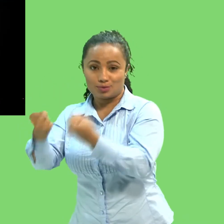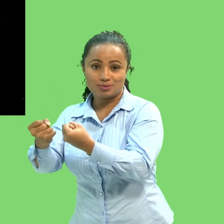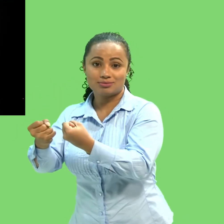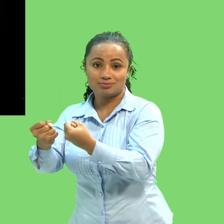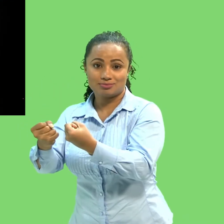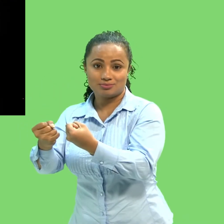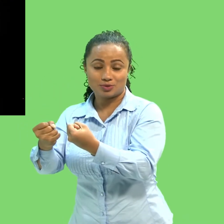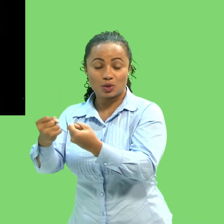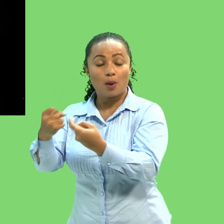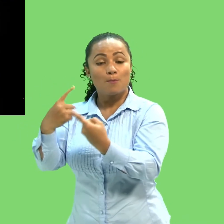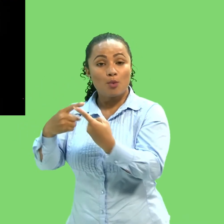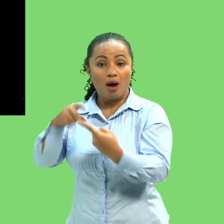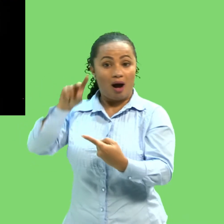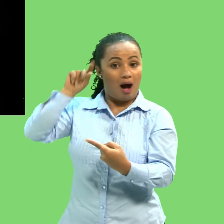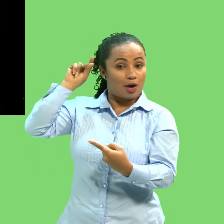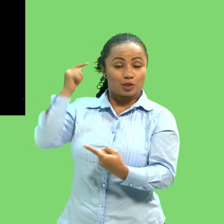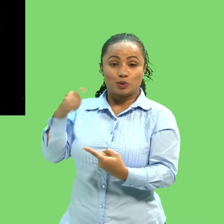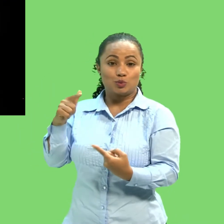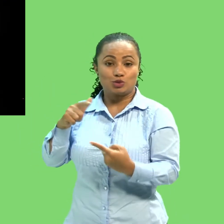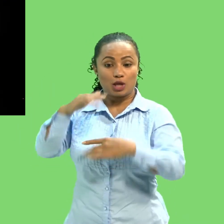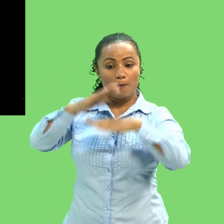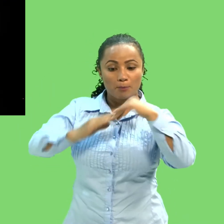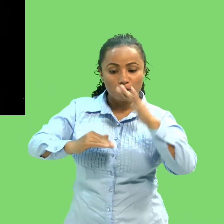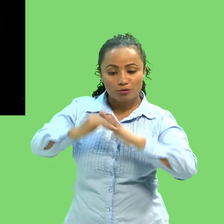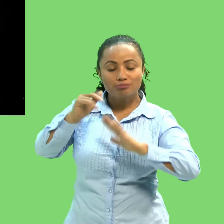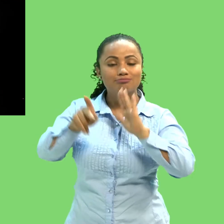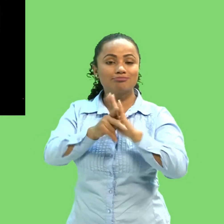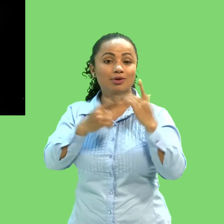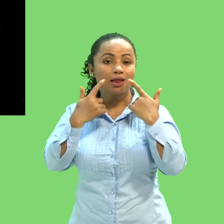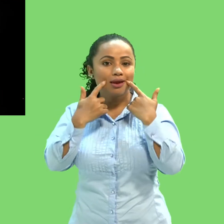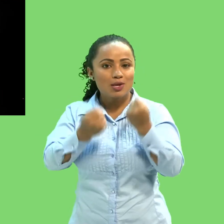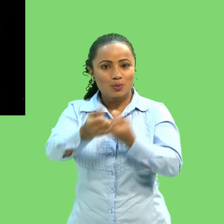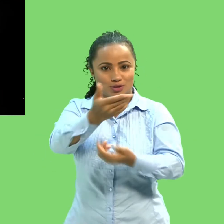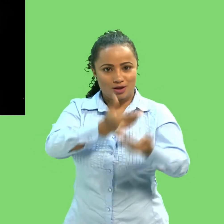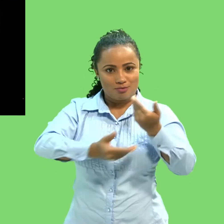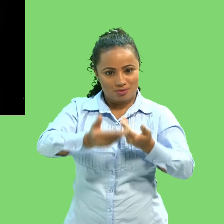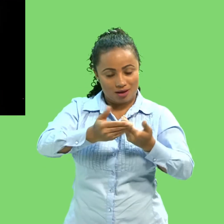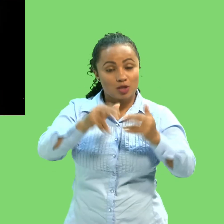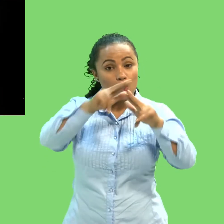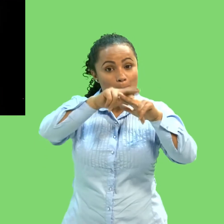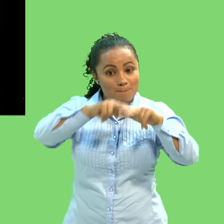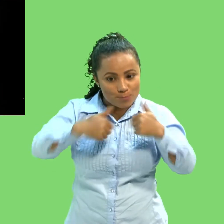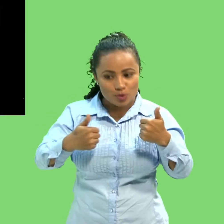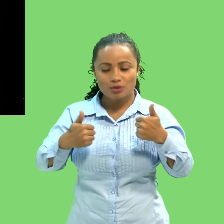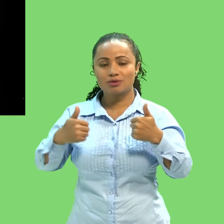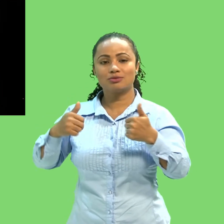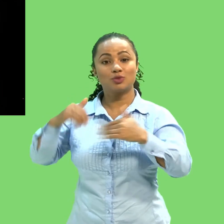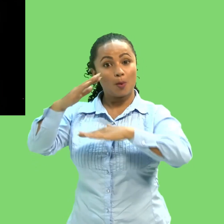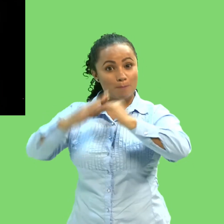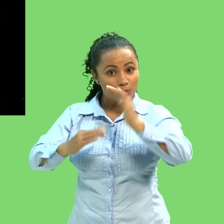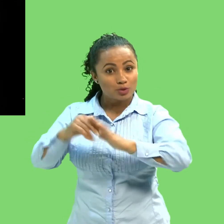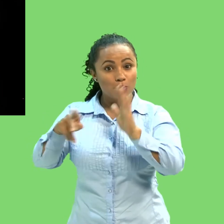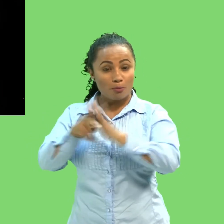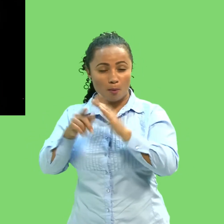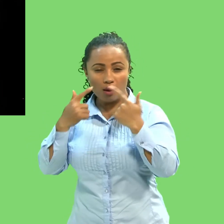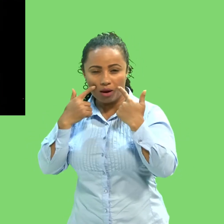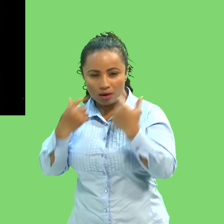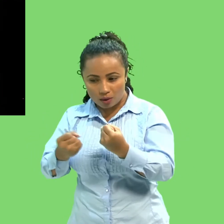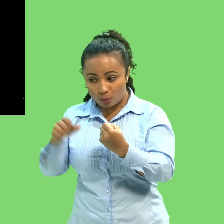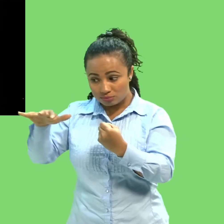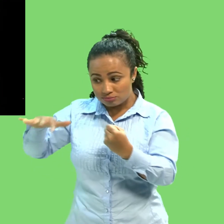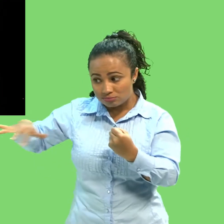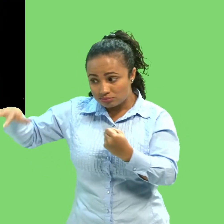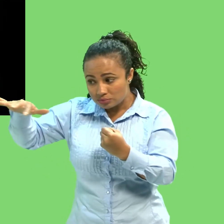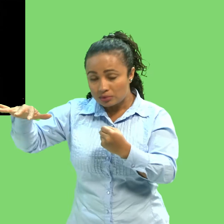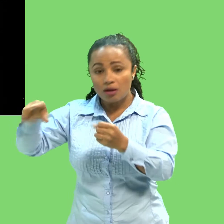definitivamente contribuiu para que a área da LA tomasse emprestado conceitos e métodos